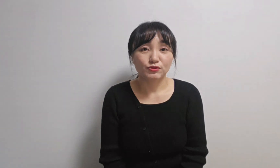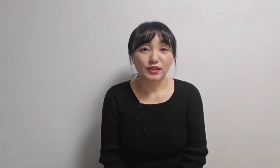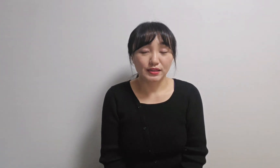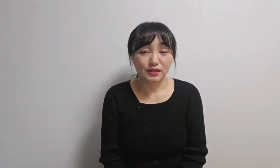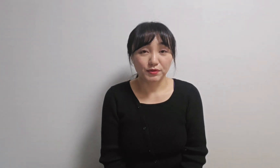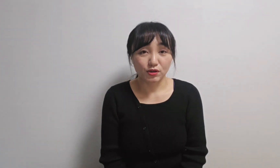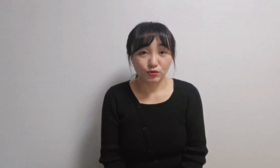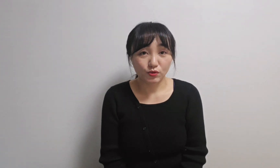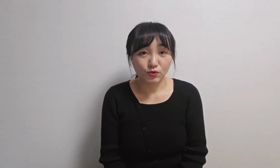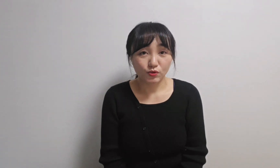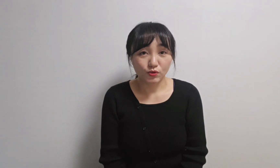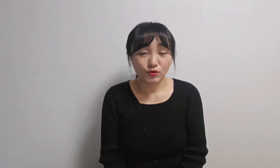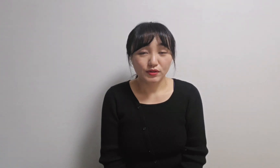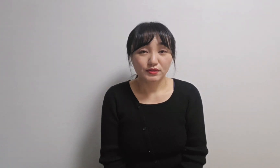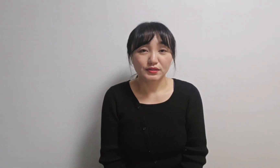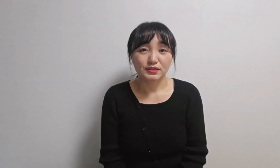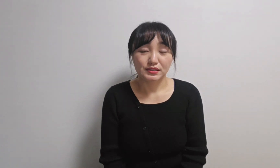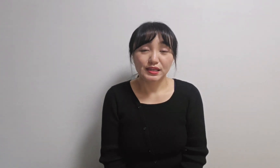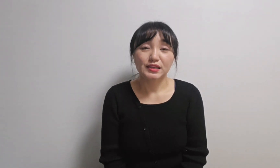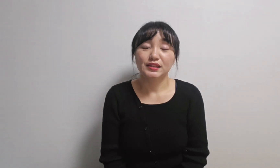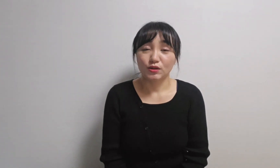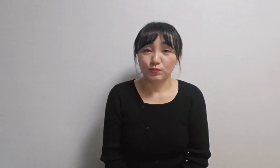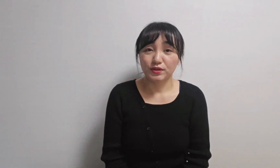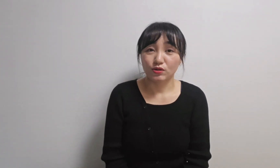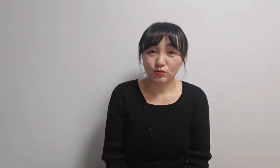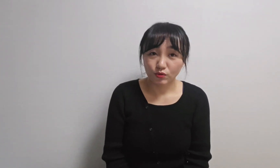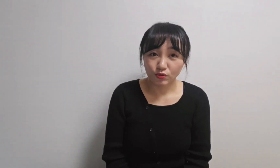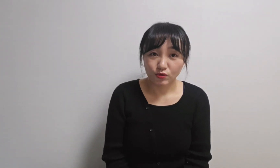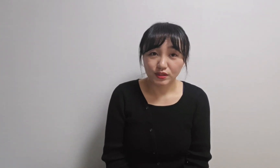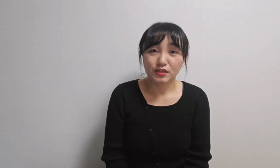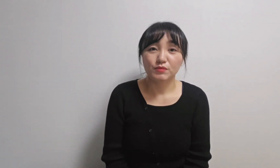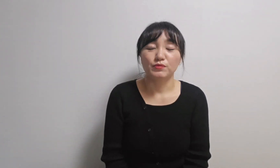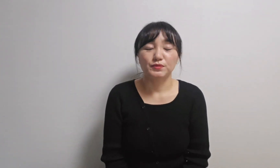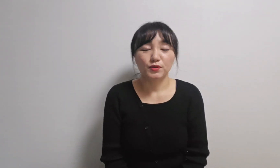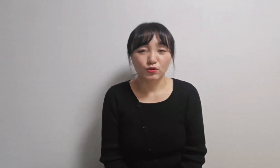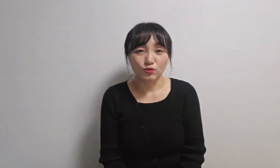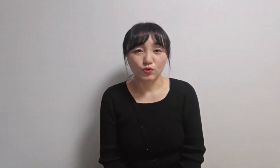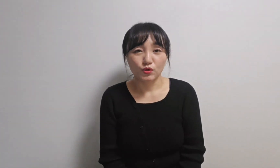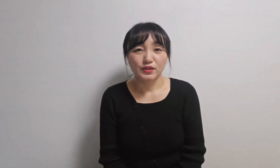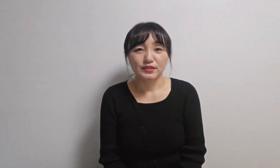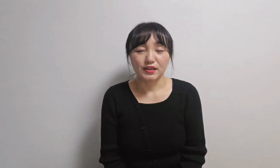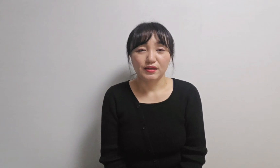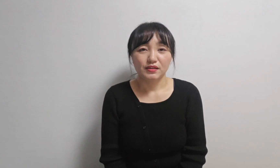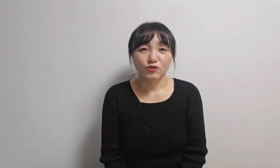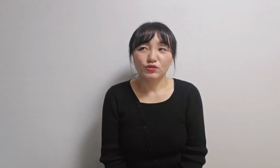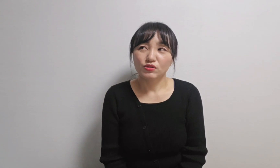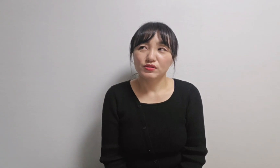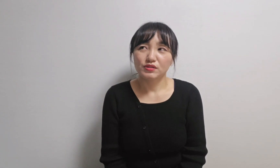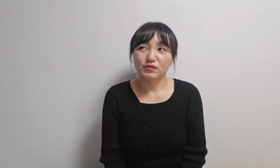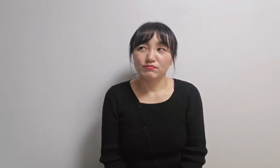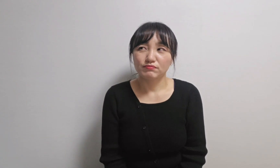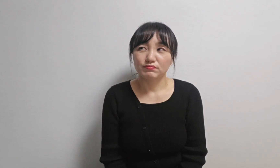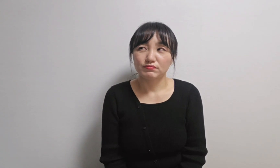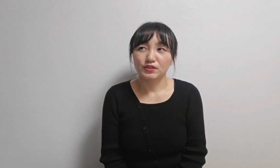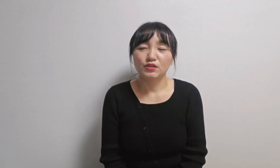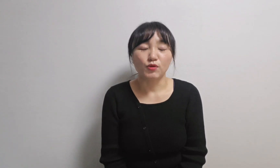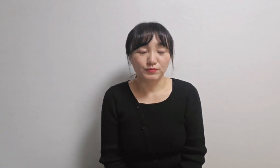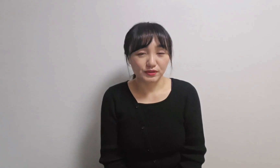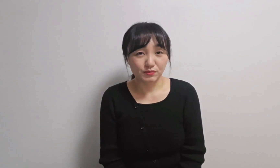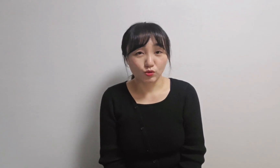아무데나 피어도, 생긴 대로 피어도, 이름 없이 피어도. 네, 여기서는 이제 이름 없는 뭐